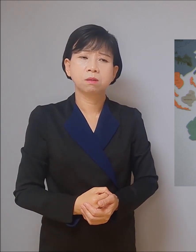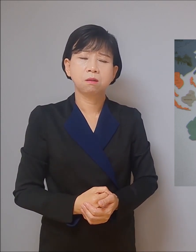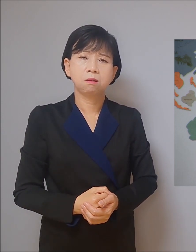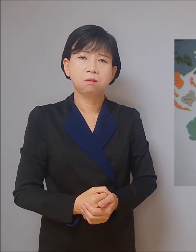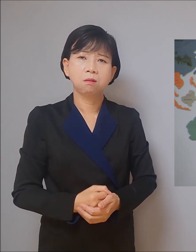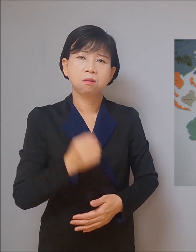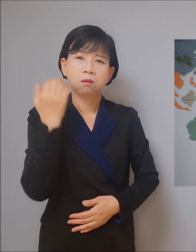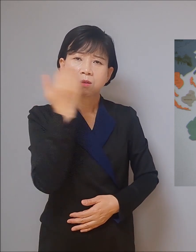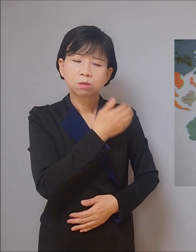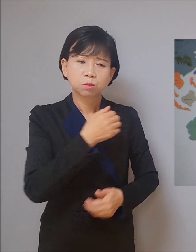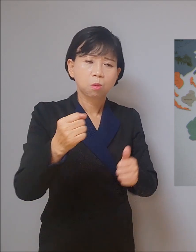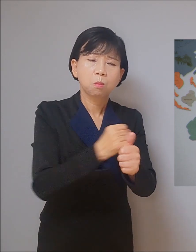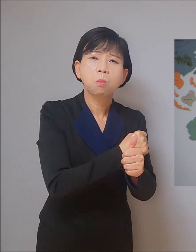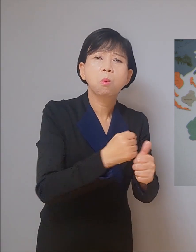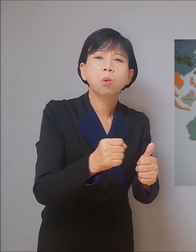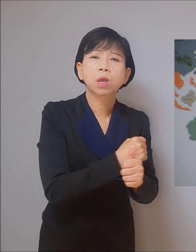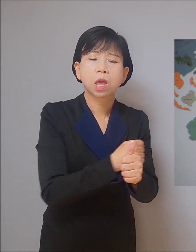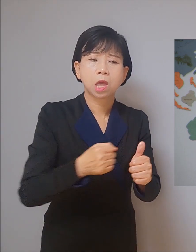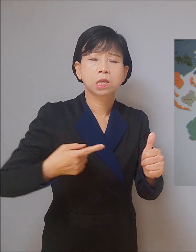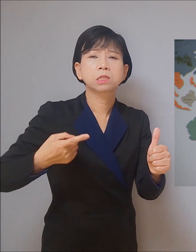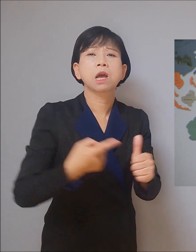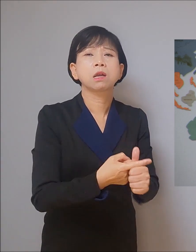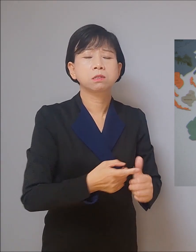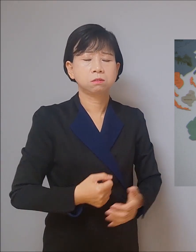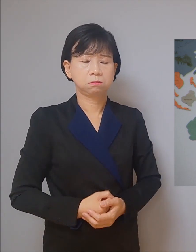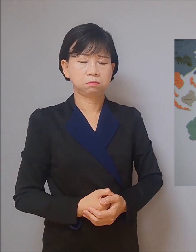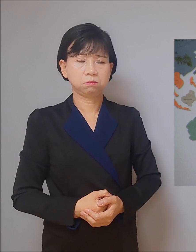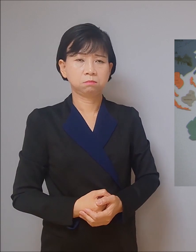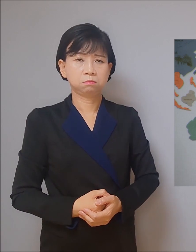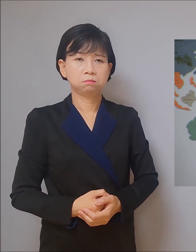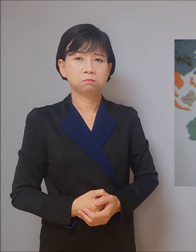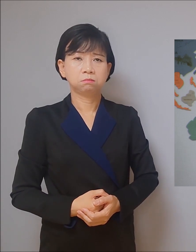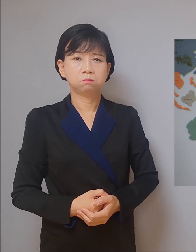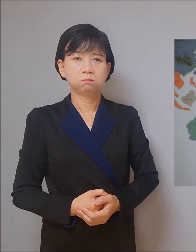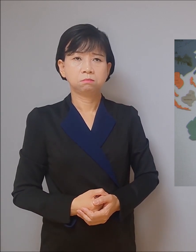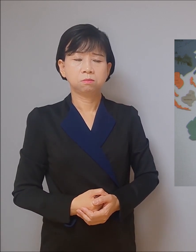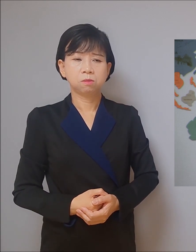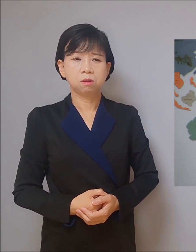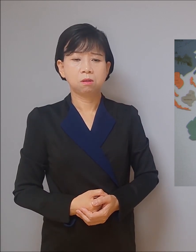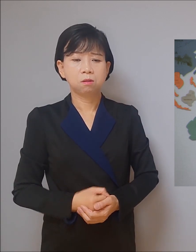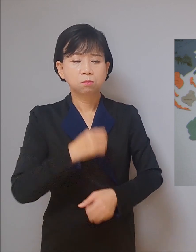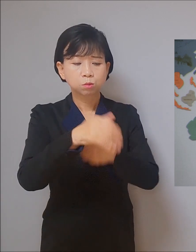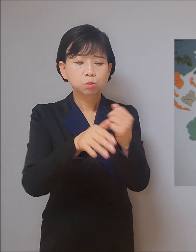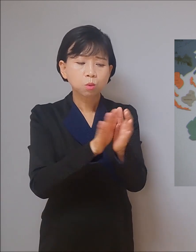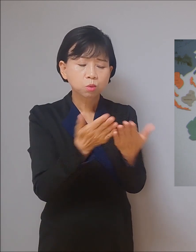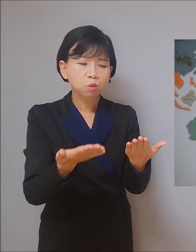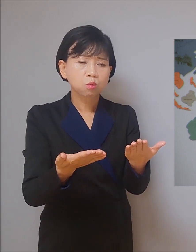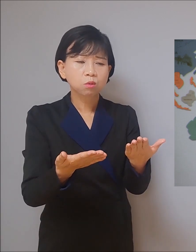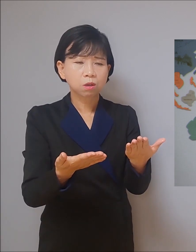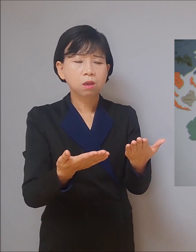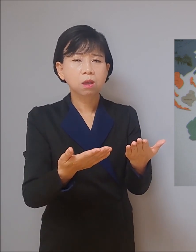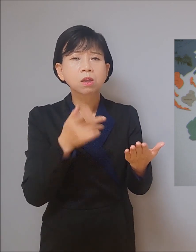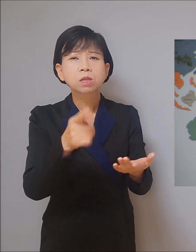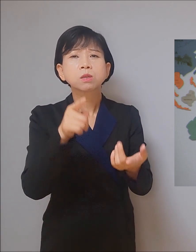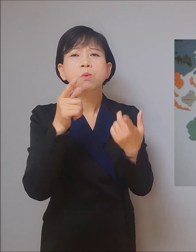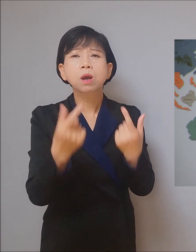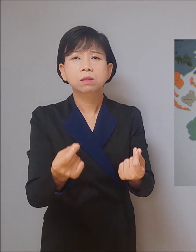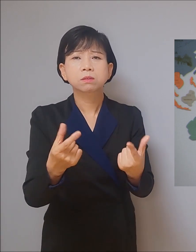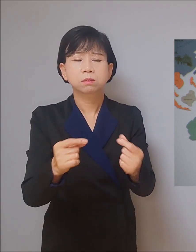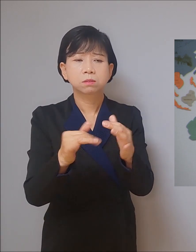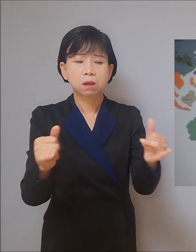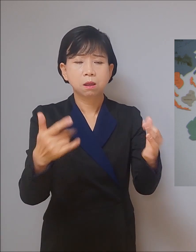사람 다윗입니다. 성경에 이런 인물을 더 말할 수 있습니다.